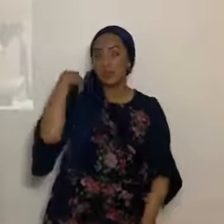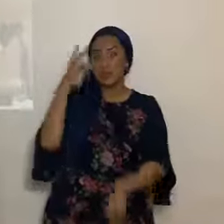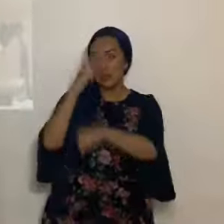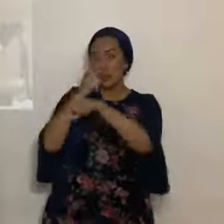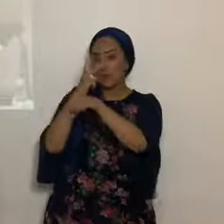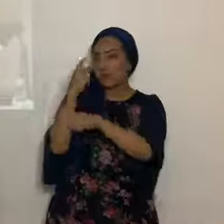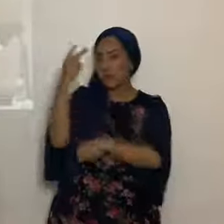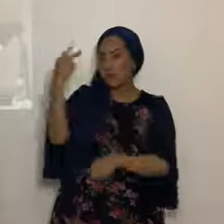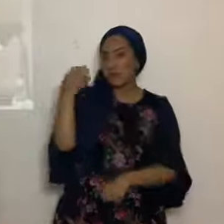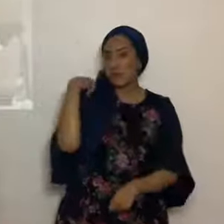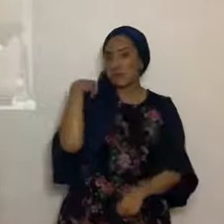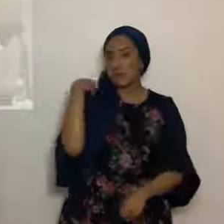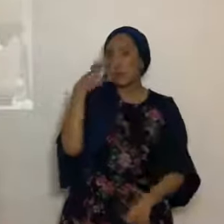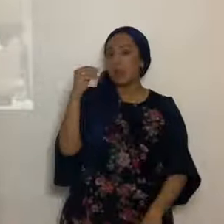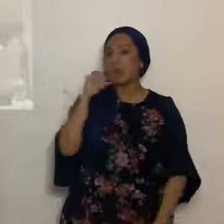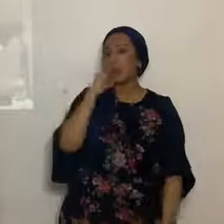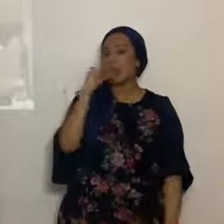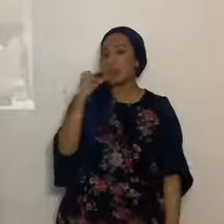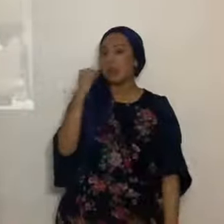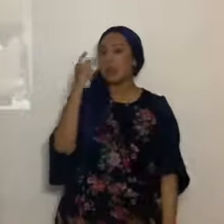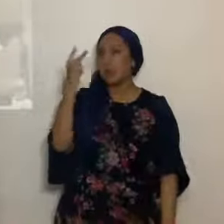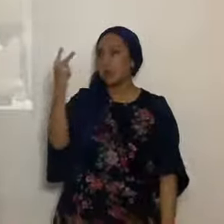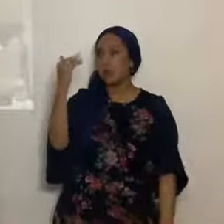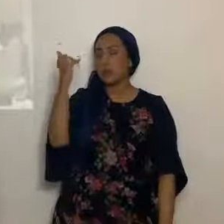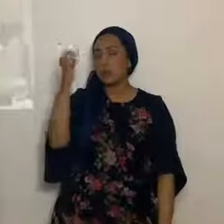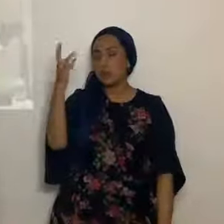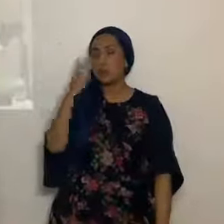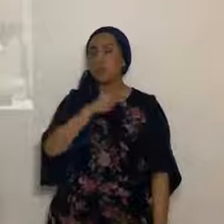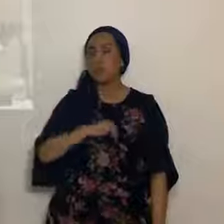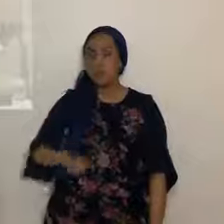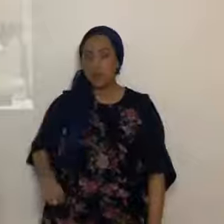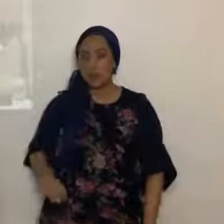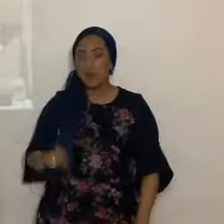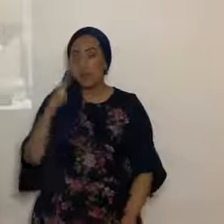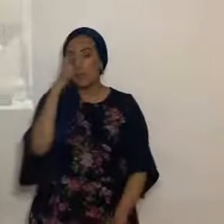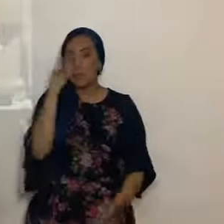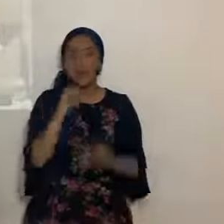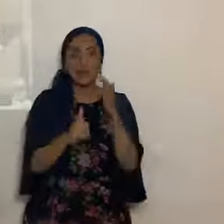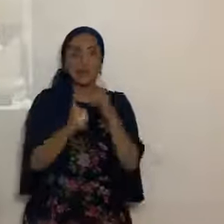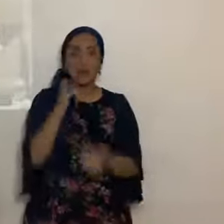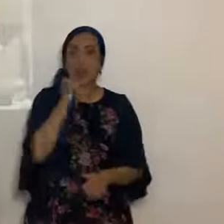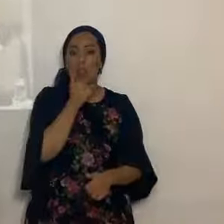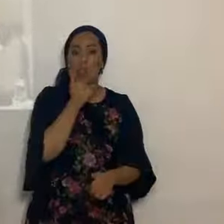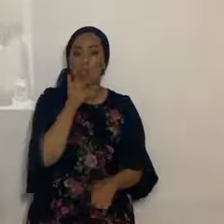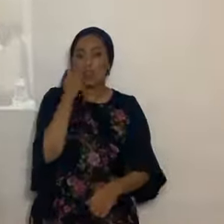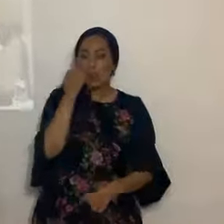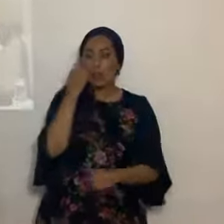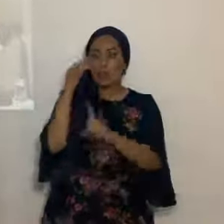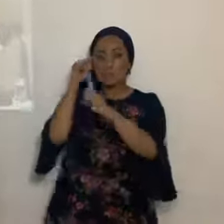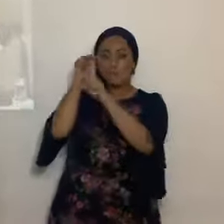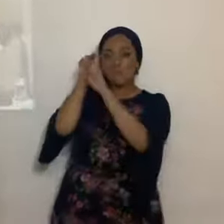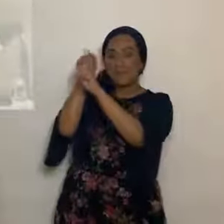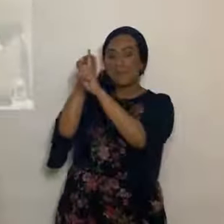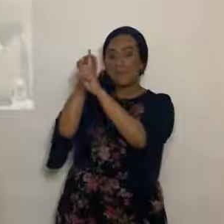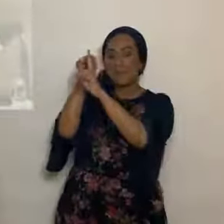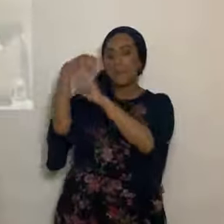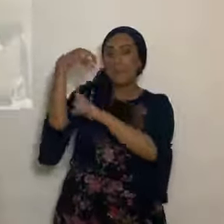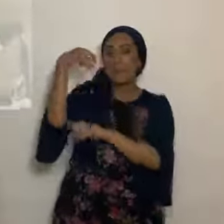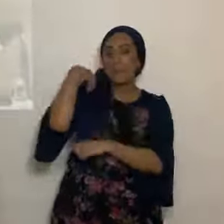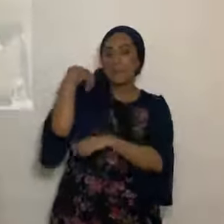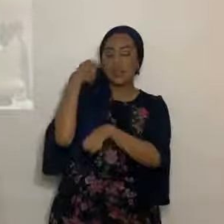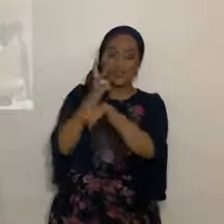Keilah y no mirar a Yahshua Mashiach. Porque ese es el peor error, mirar el que hace, al